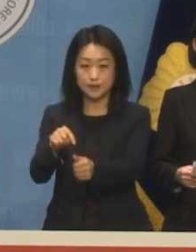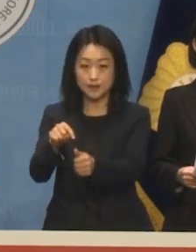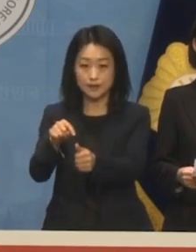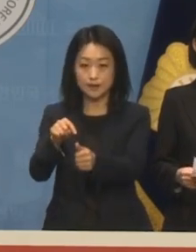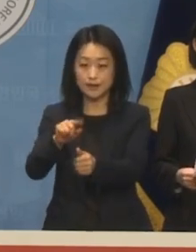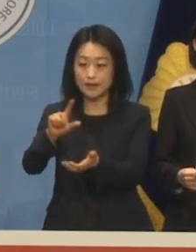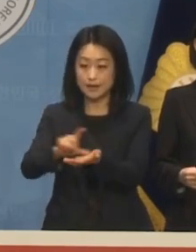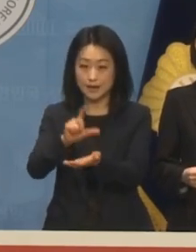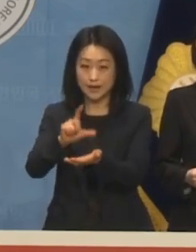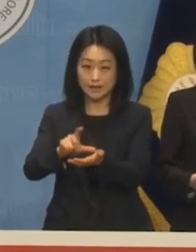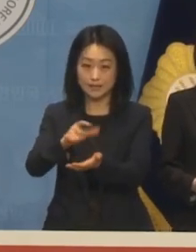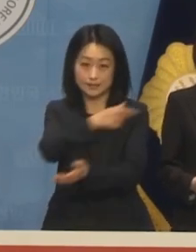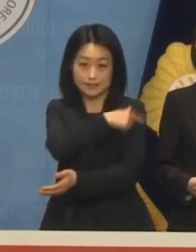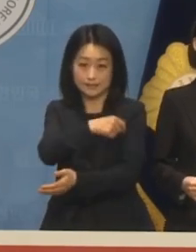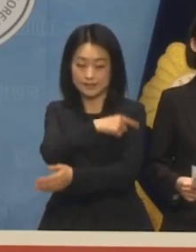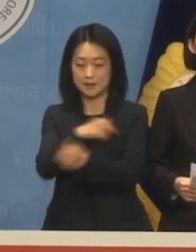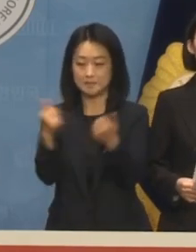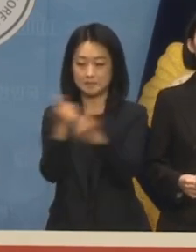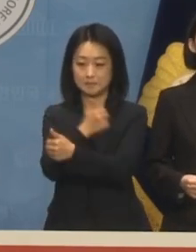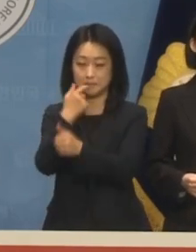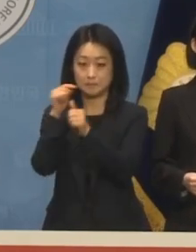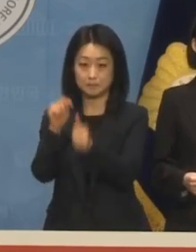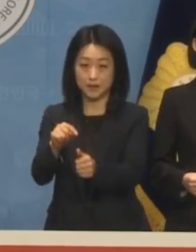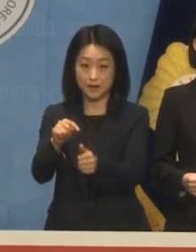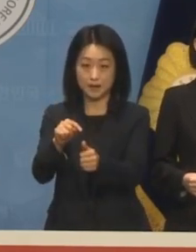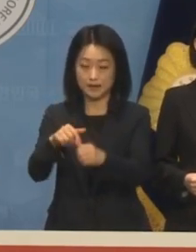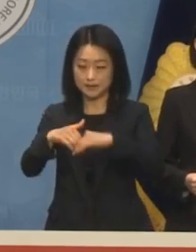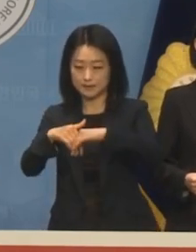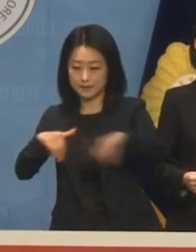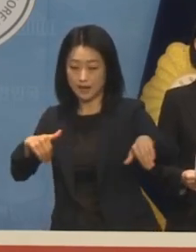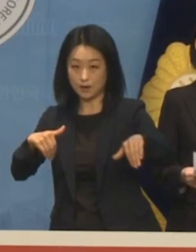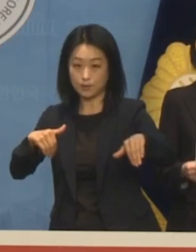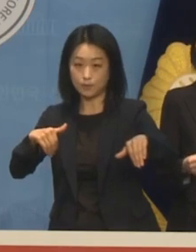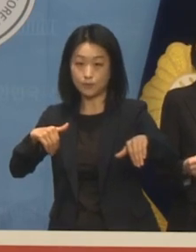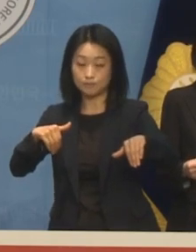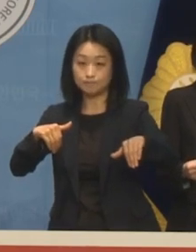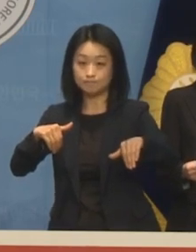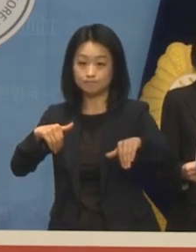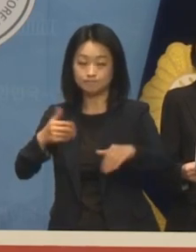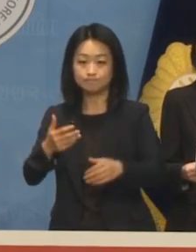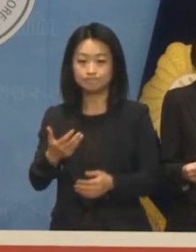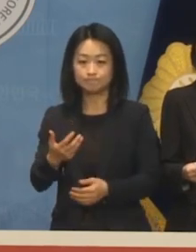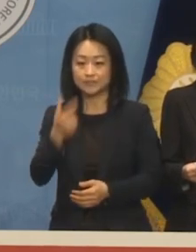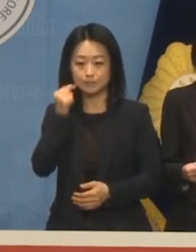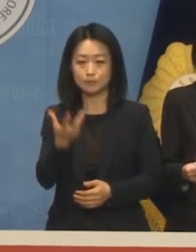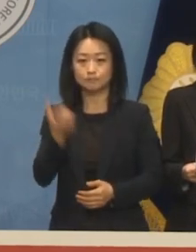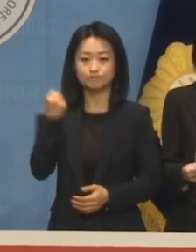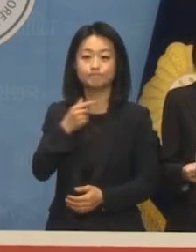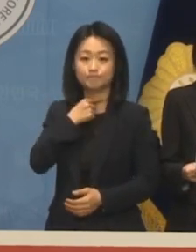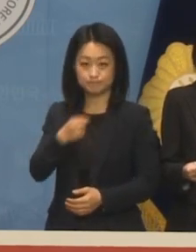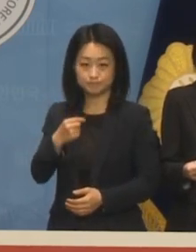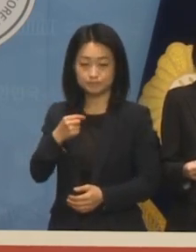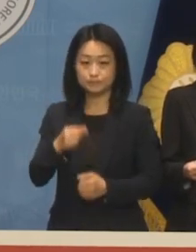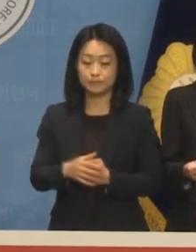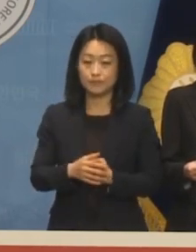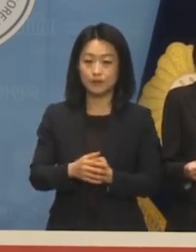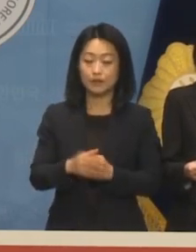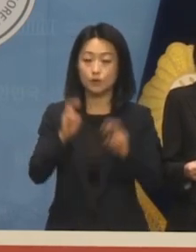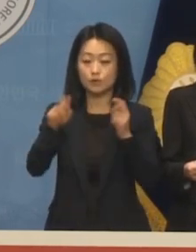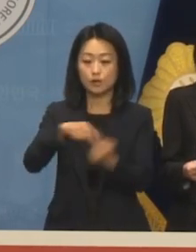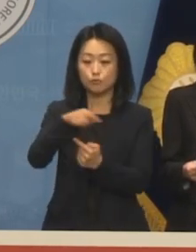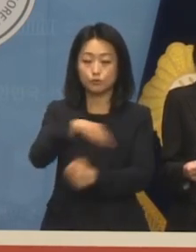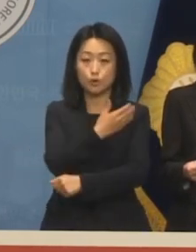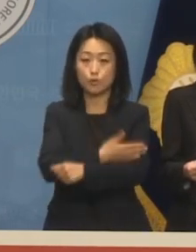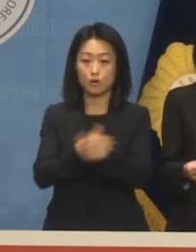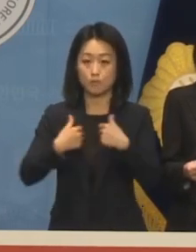임원들을 적격 교체하며 네이버로부터 독립을 공했습니다 이제 네이버는 1일까지 경영권을 포기하고